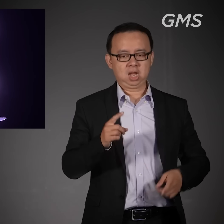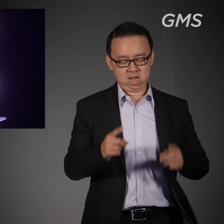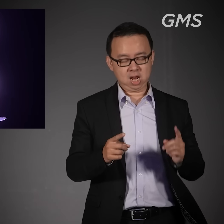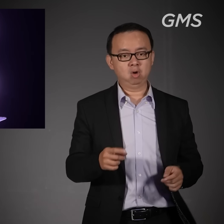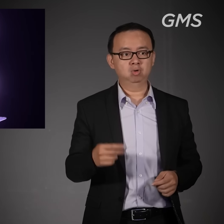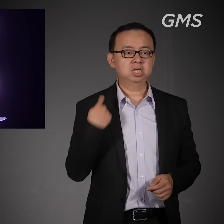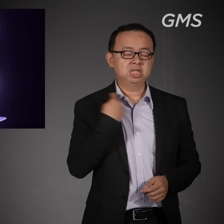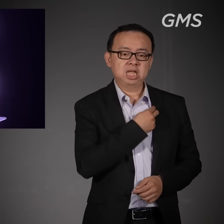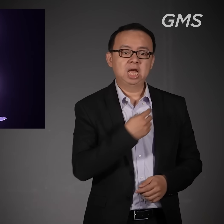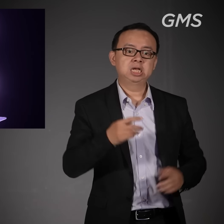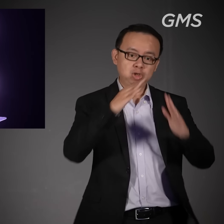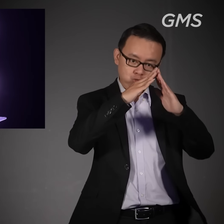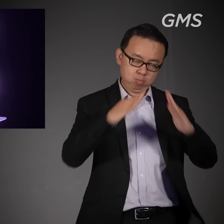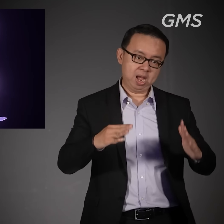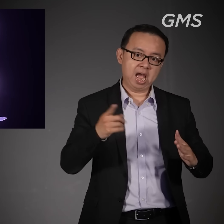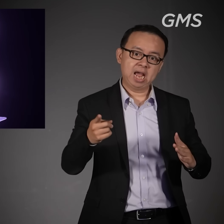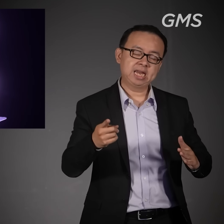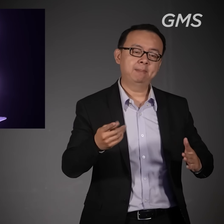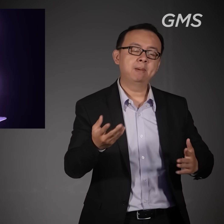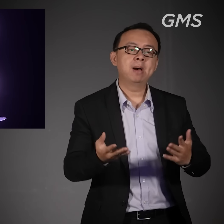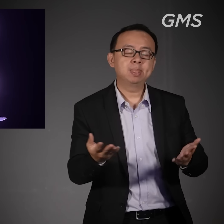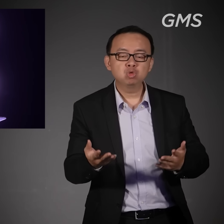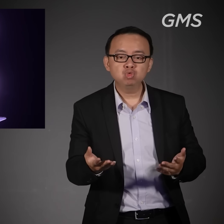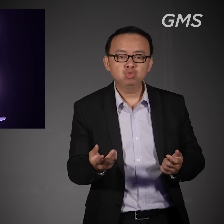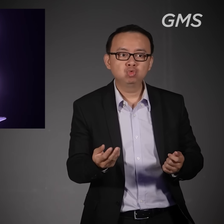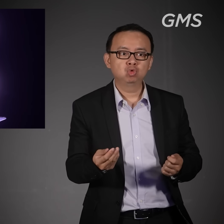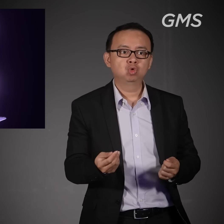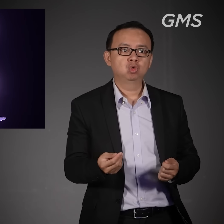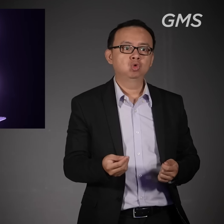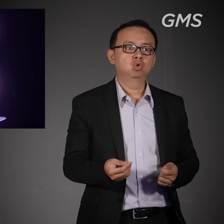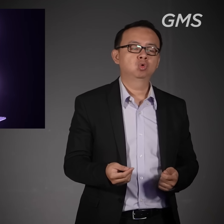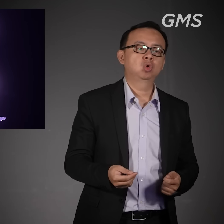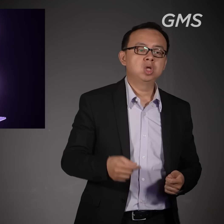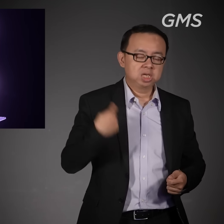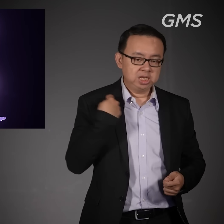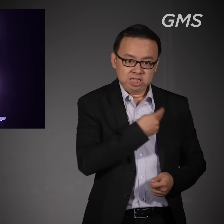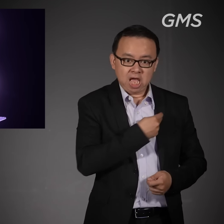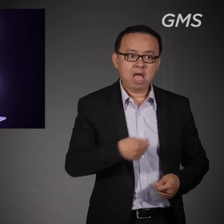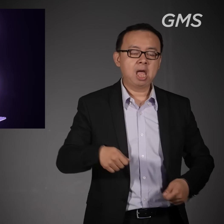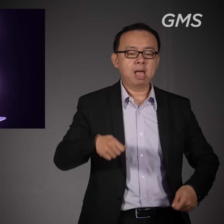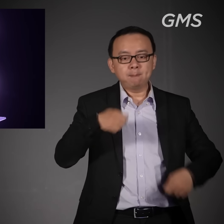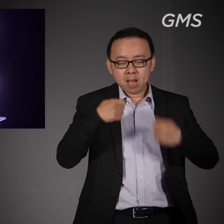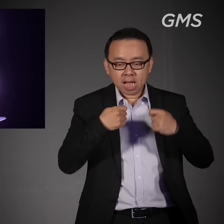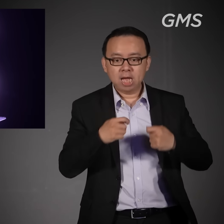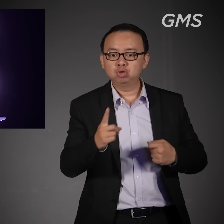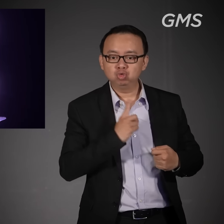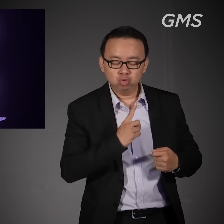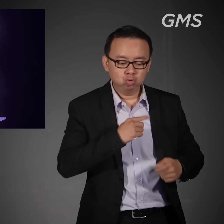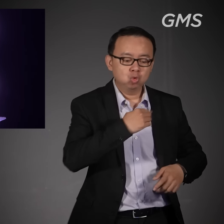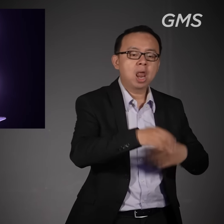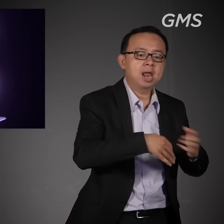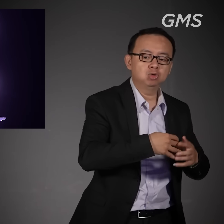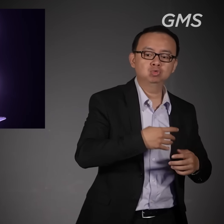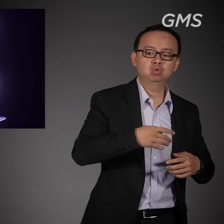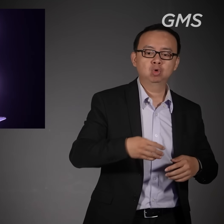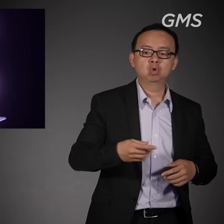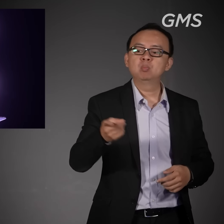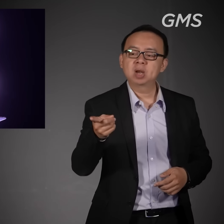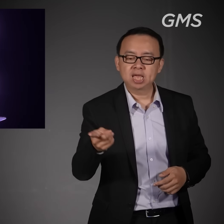ada pembantu, kita dulu yang makan atau mereka? Setelah mereka melayani kita, baru mereka pergi ke ruang mereka